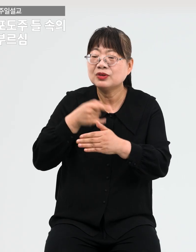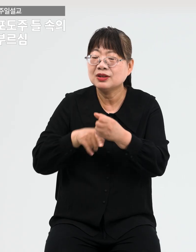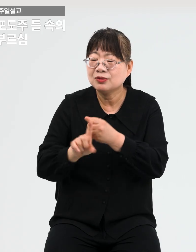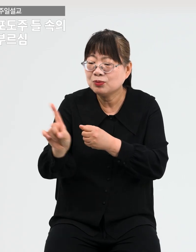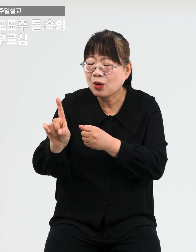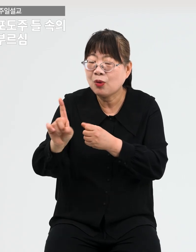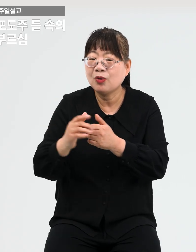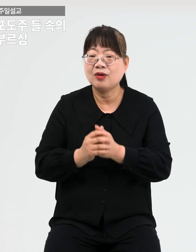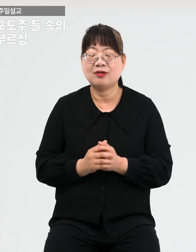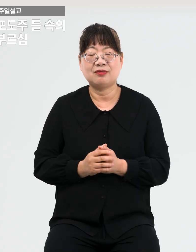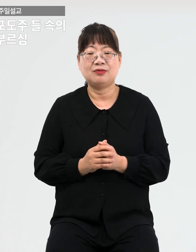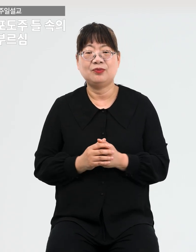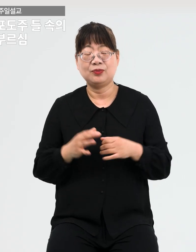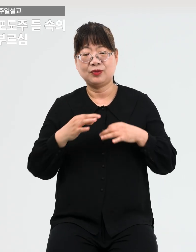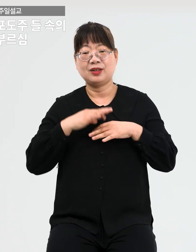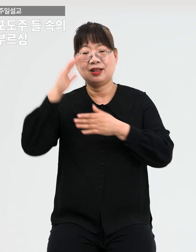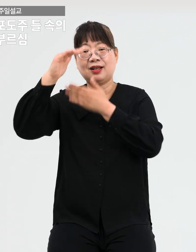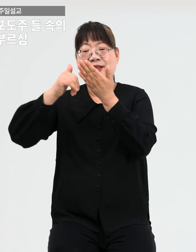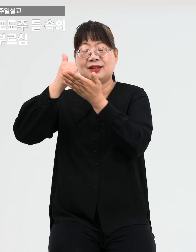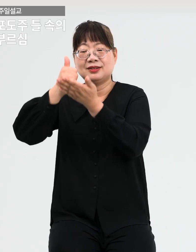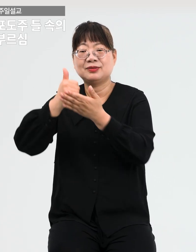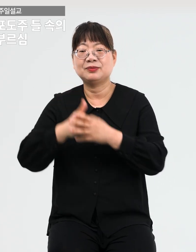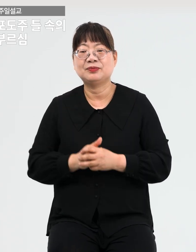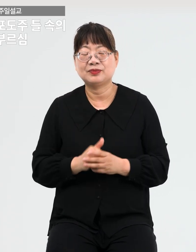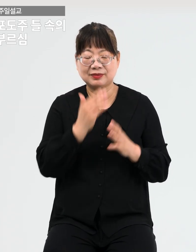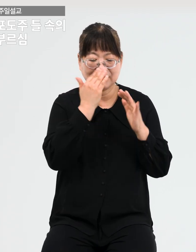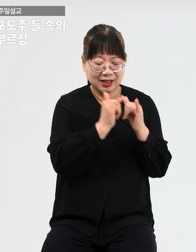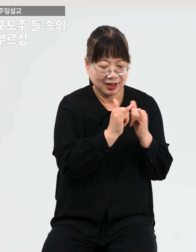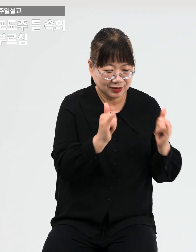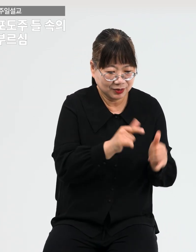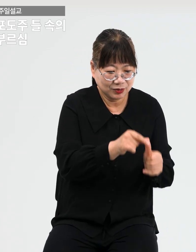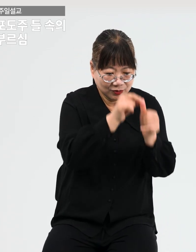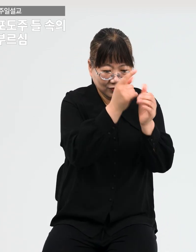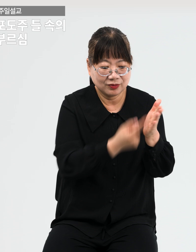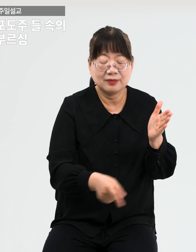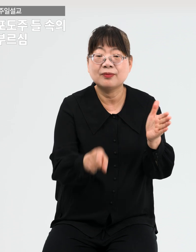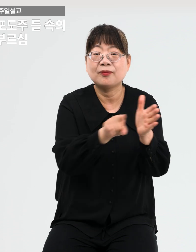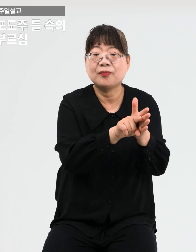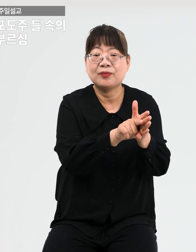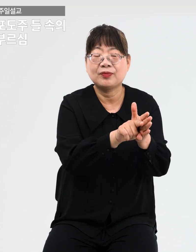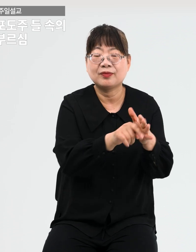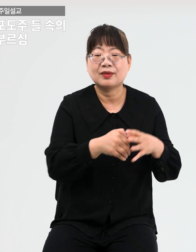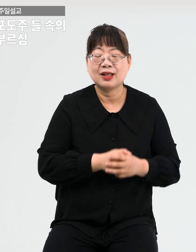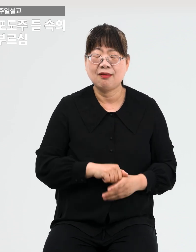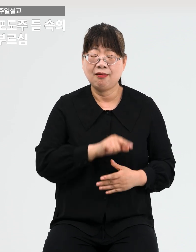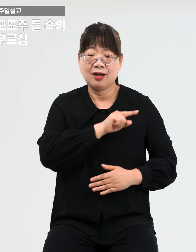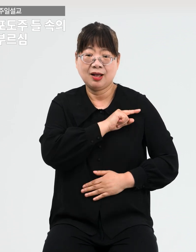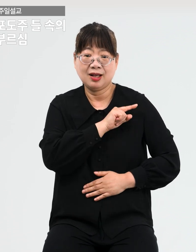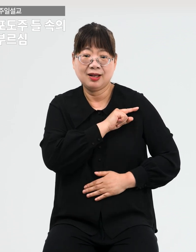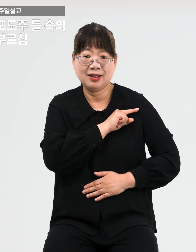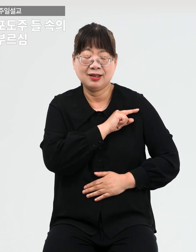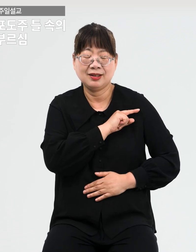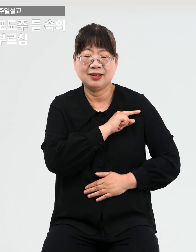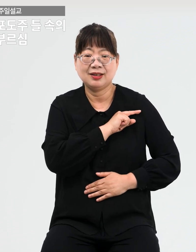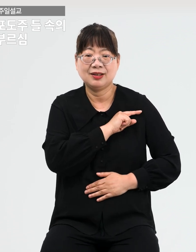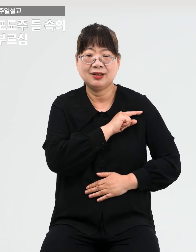놀랍게도 하나님은 이스라엘을 구원하기 위해서 가장